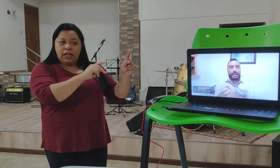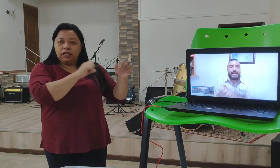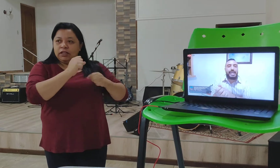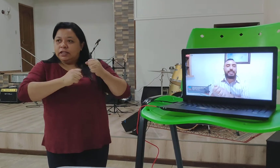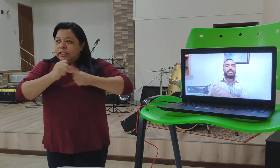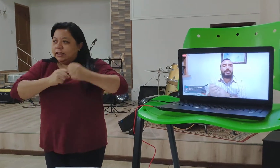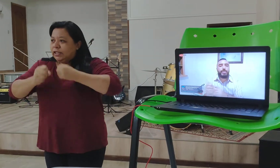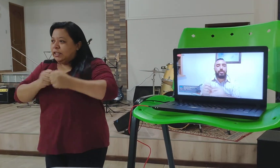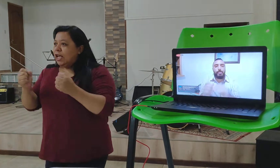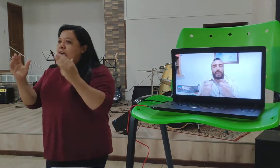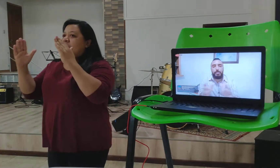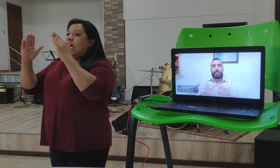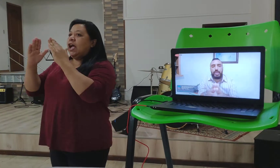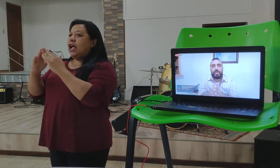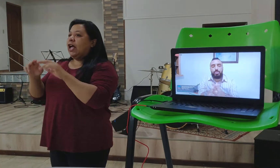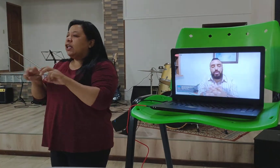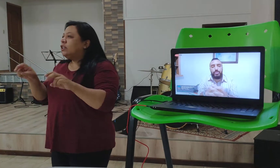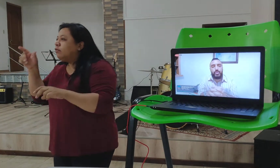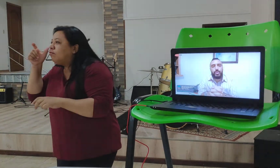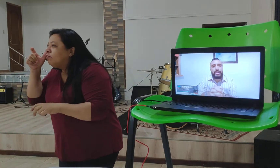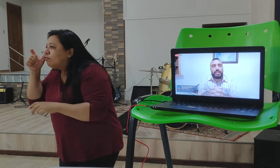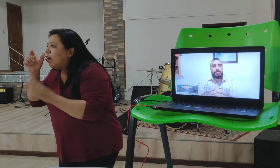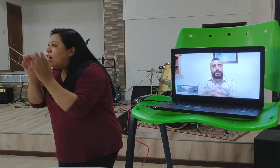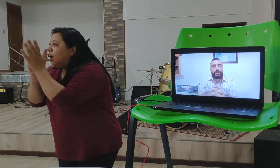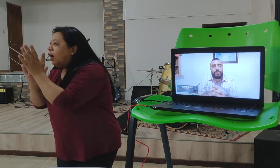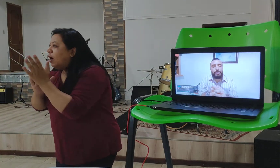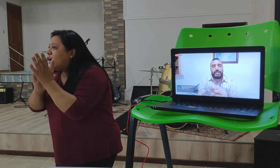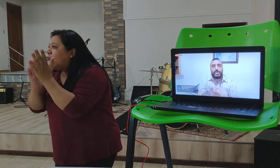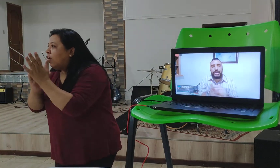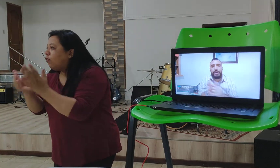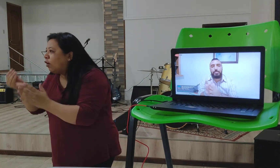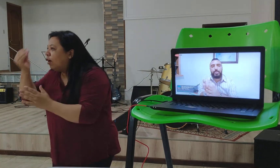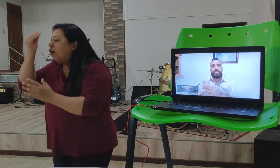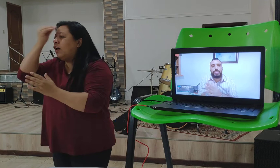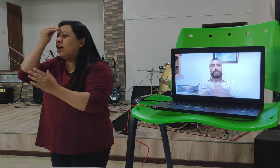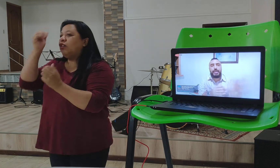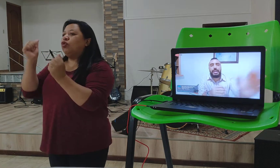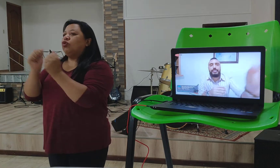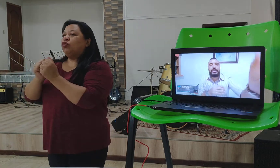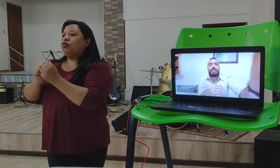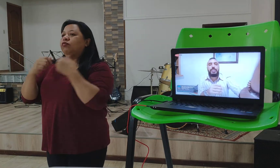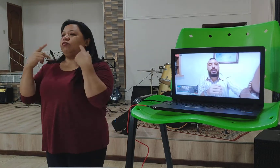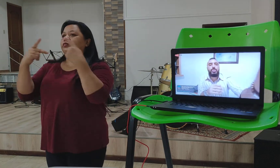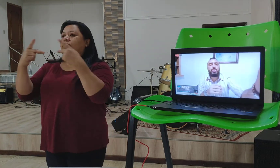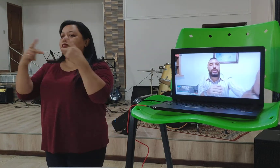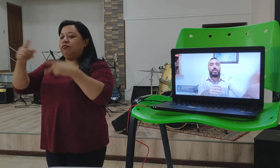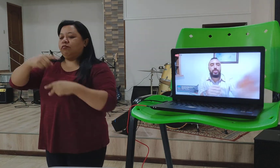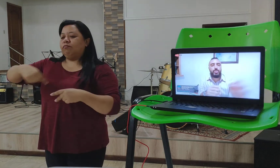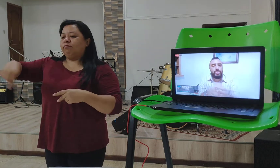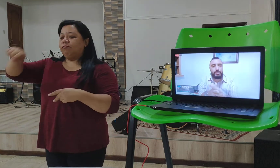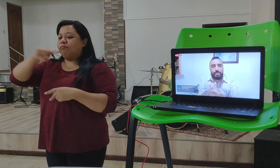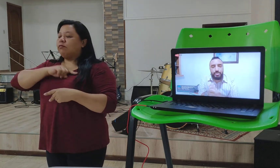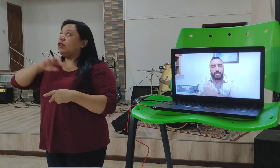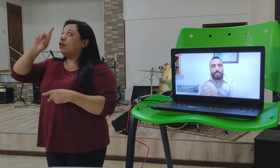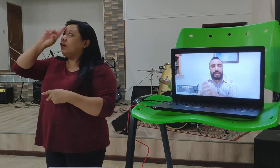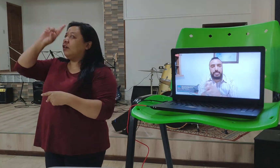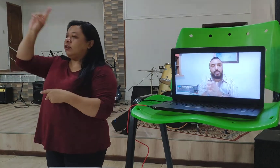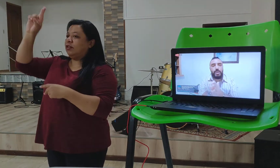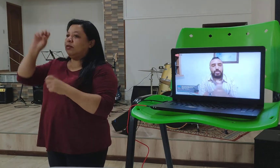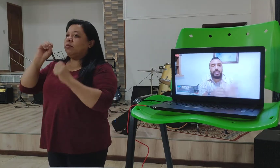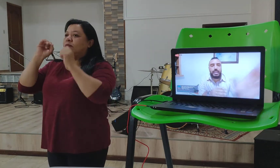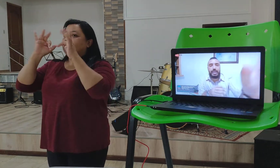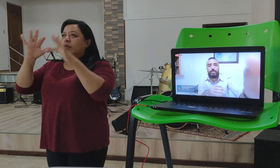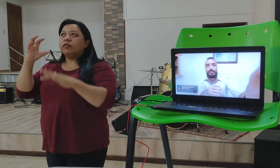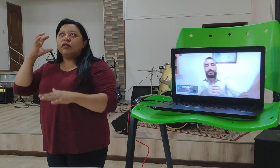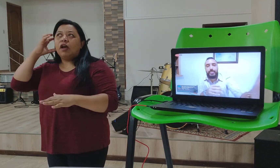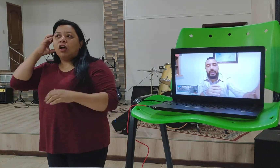corri para cá para acompanhar um pouquinho do louvor e poder compartilhar um pouco da palavra do Senhor com os irmãos. Que bênção, o